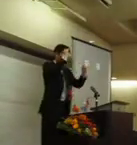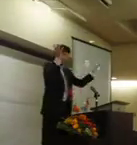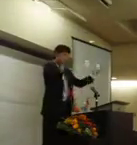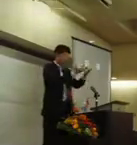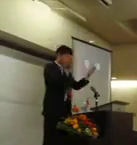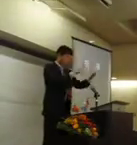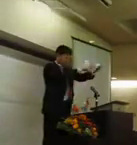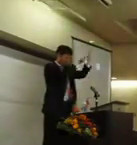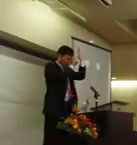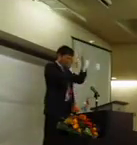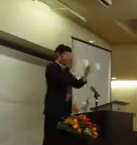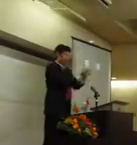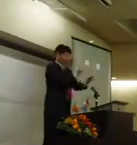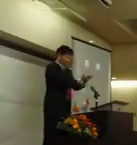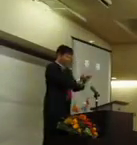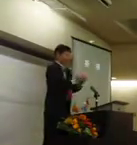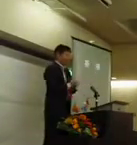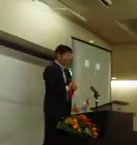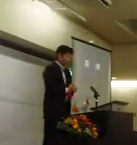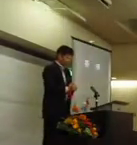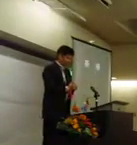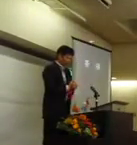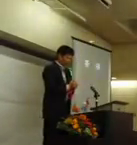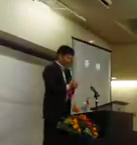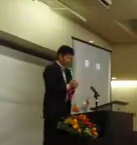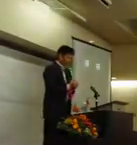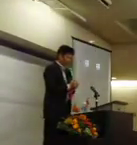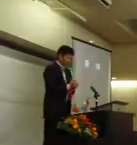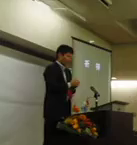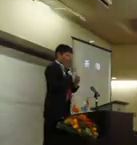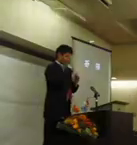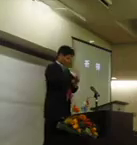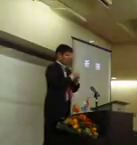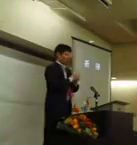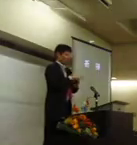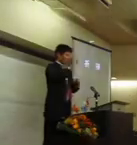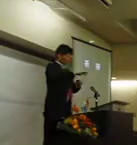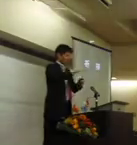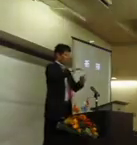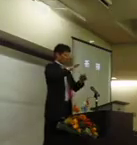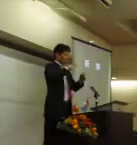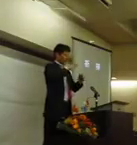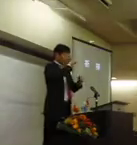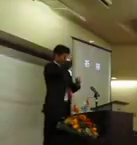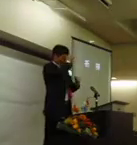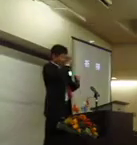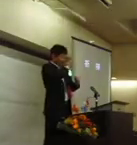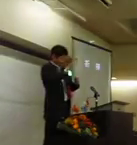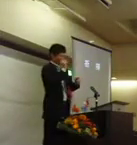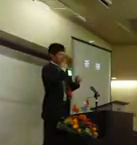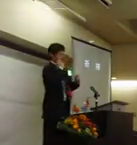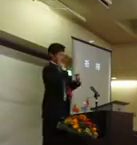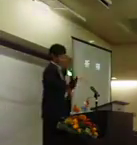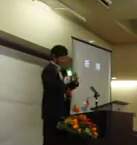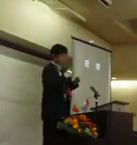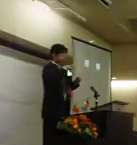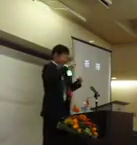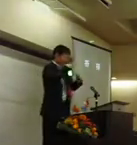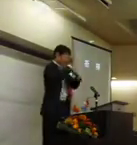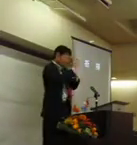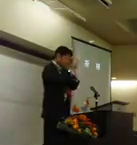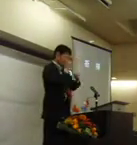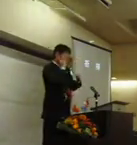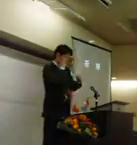くことができますように、どうか神様の御業を働かせてください。表してください。今日病